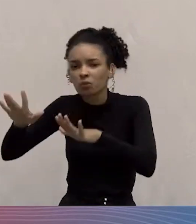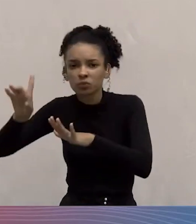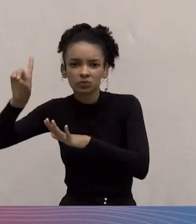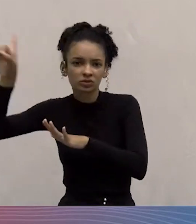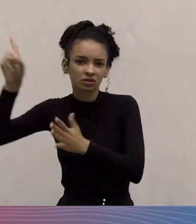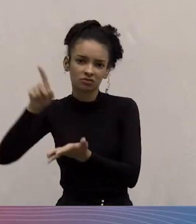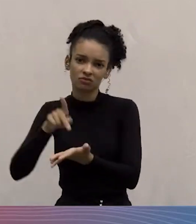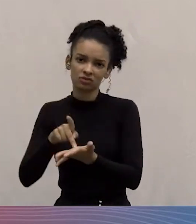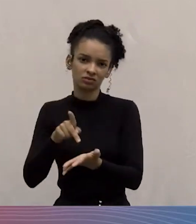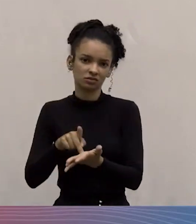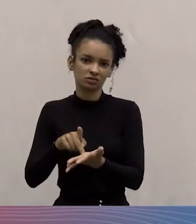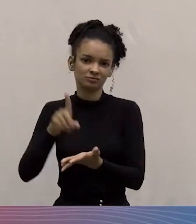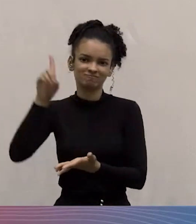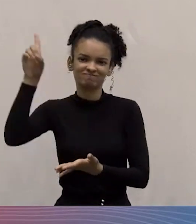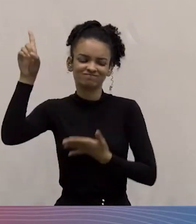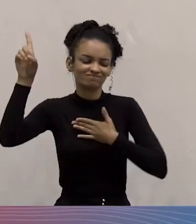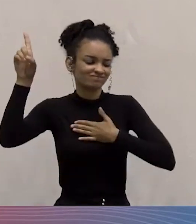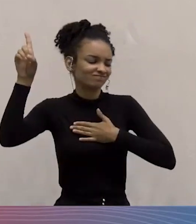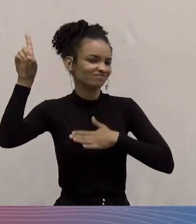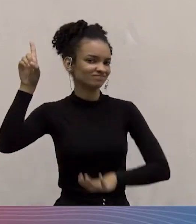Veja o desgosto de Deus,